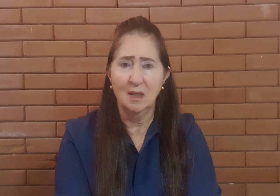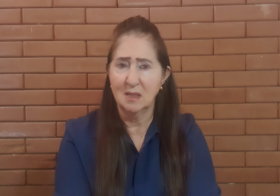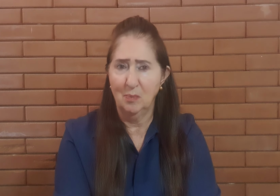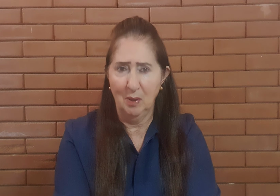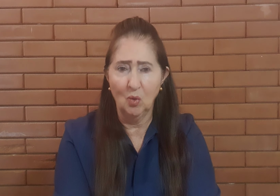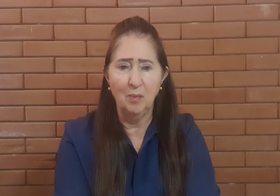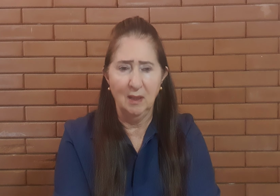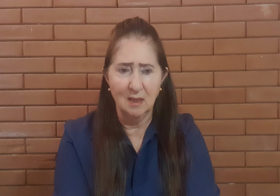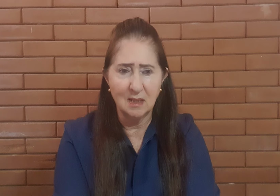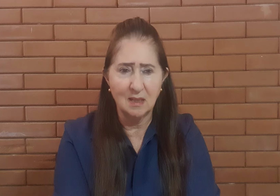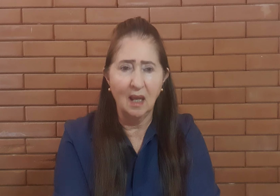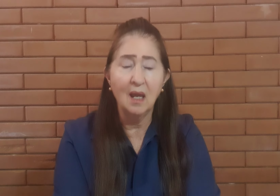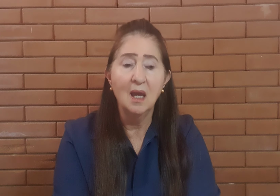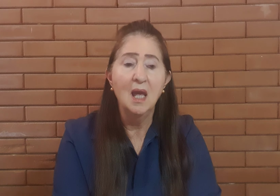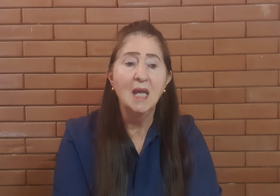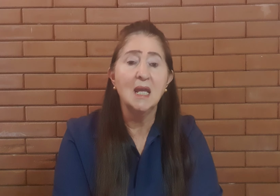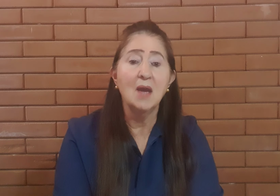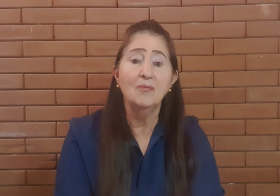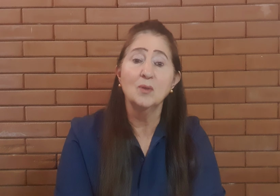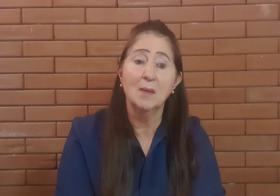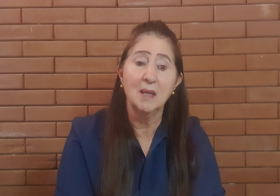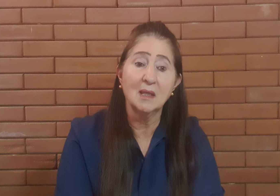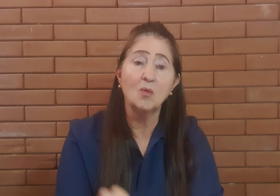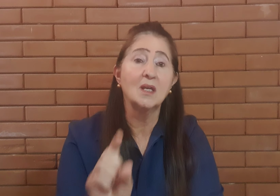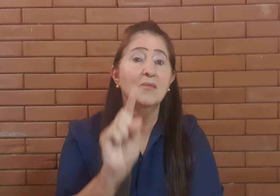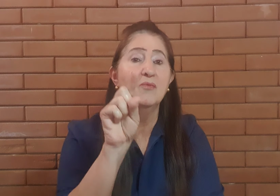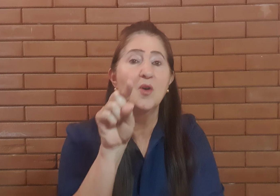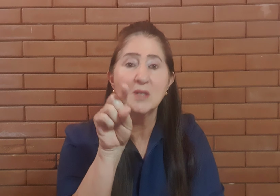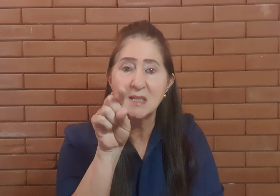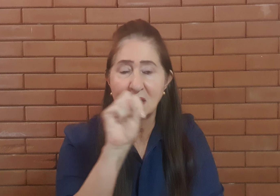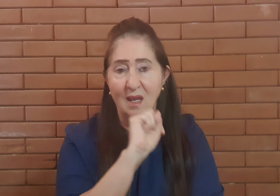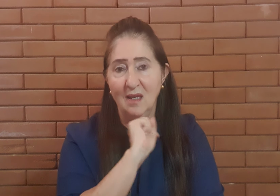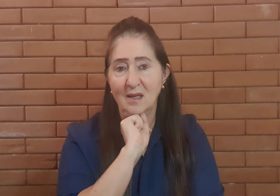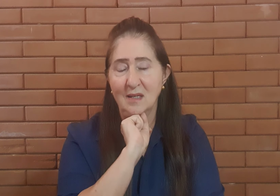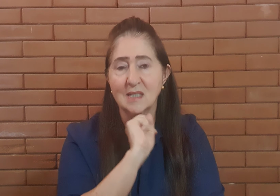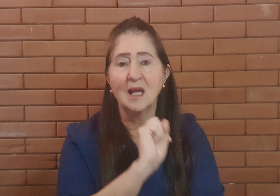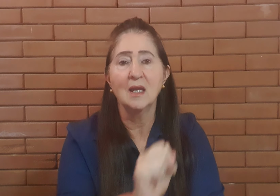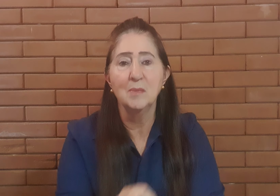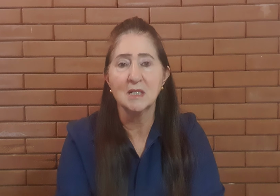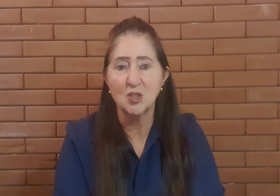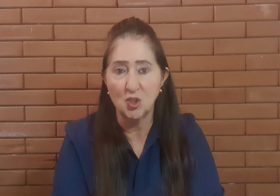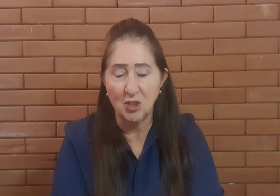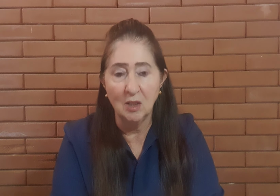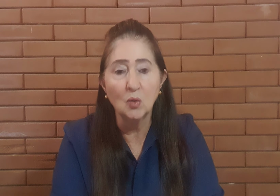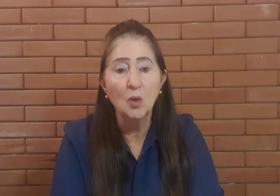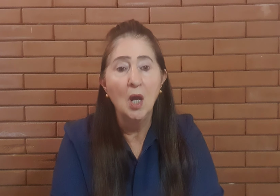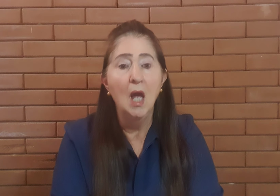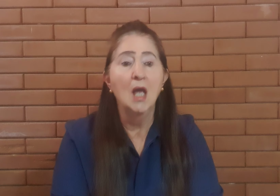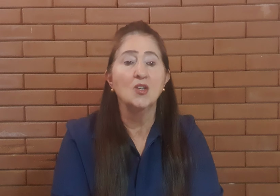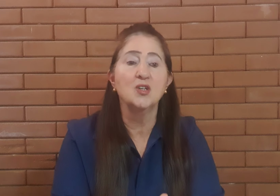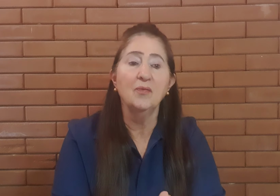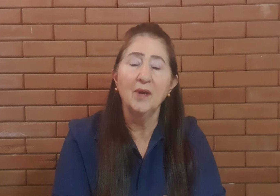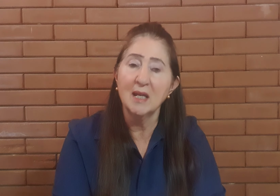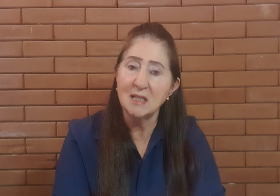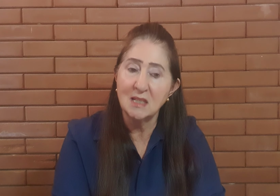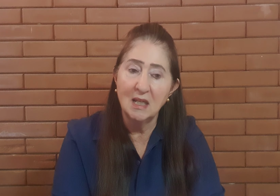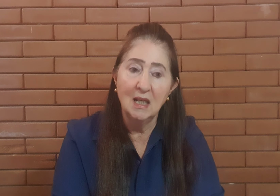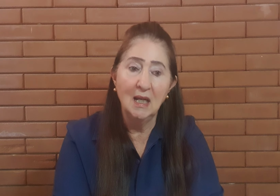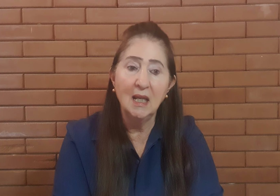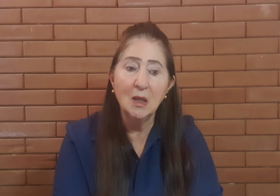e pantomimas, né? E é fundamental que você que está aí me assistindo diferencie